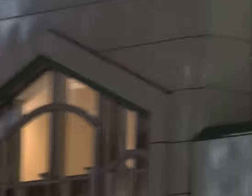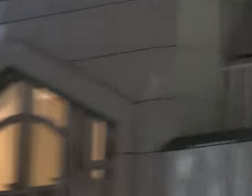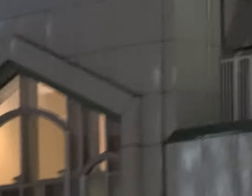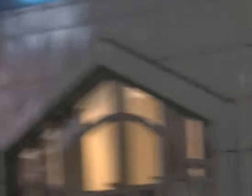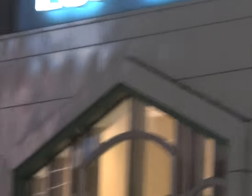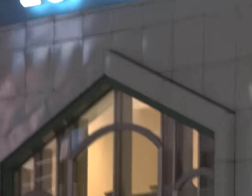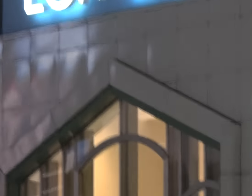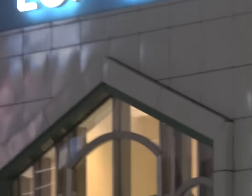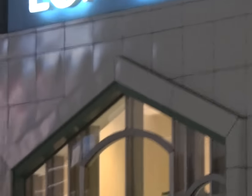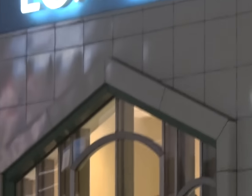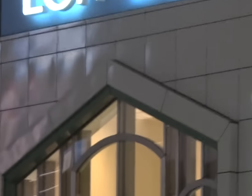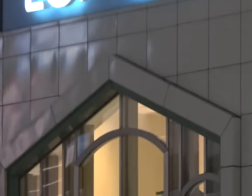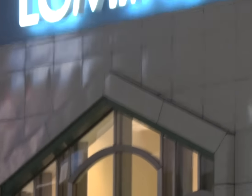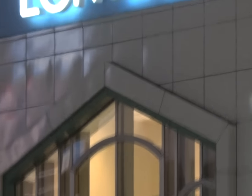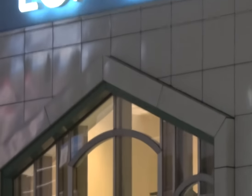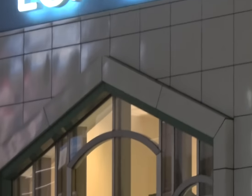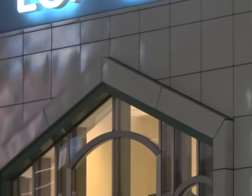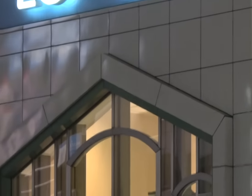さんです。